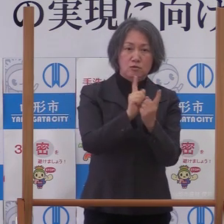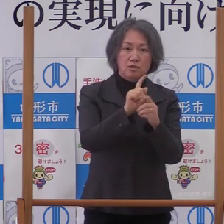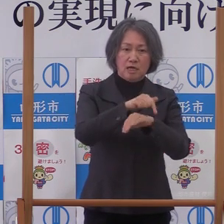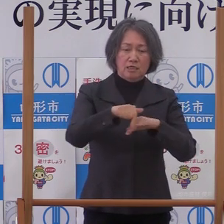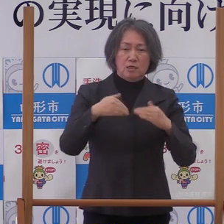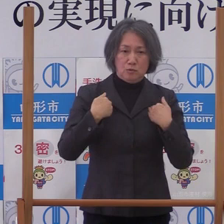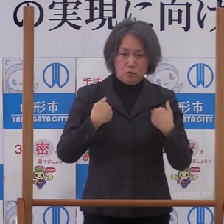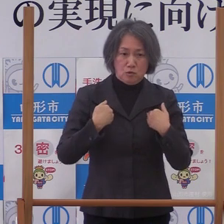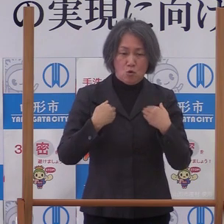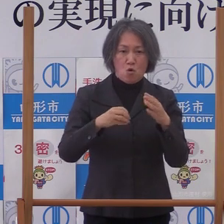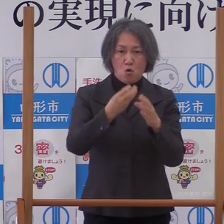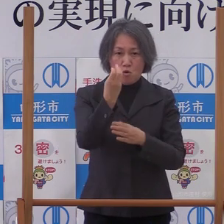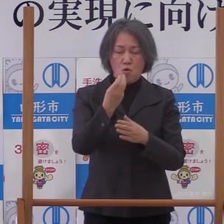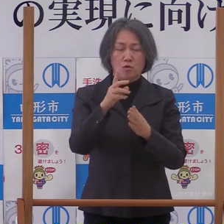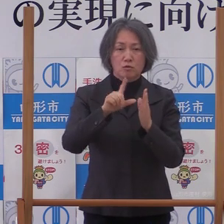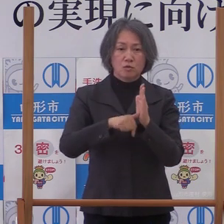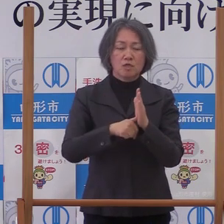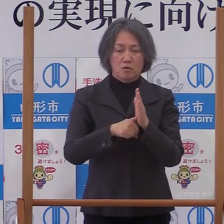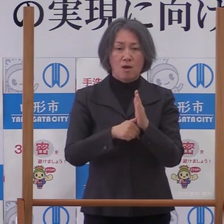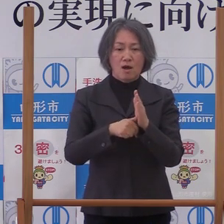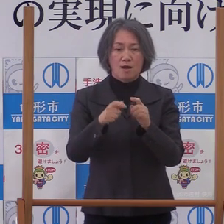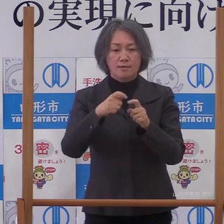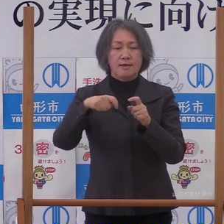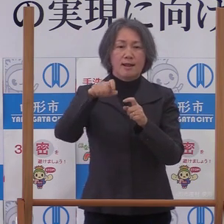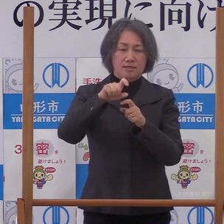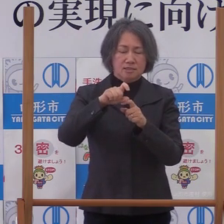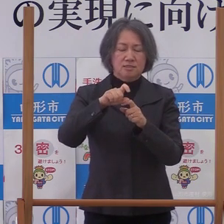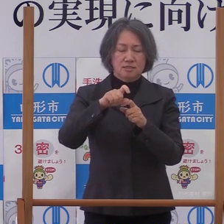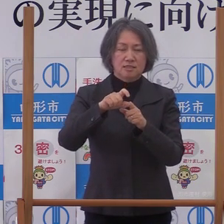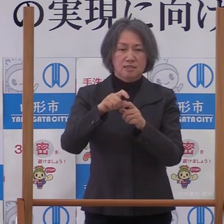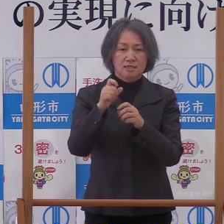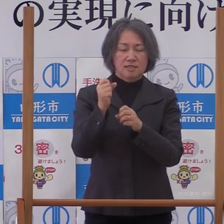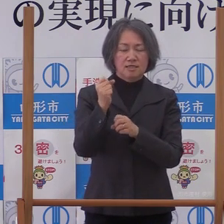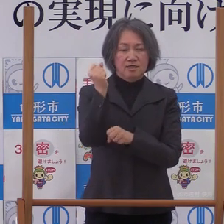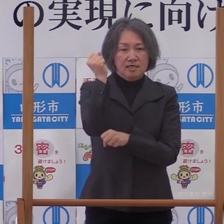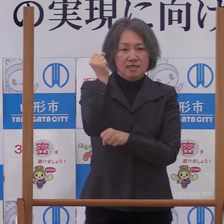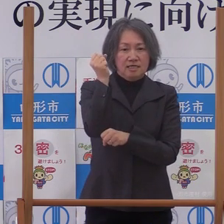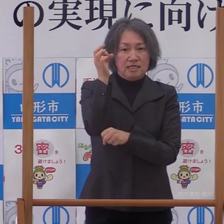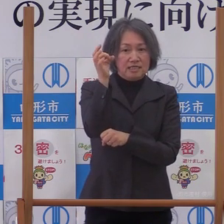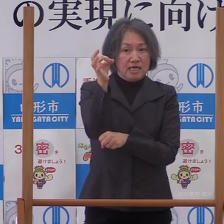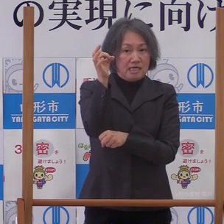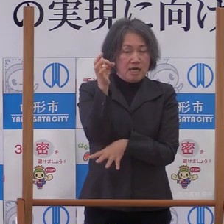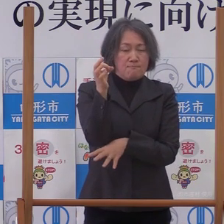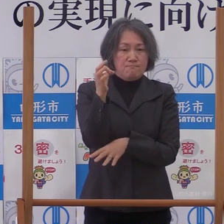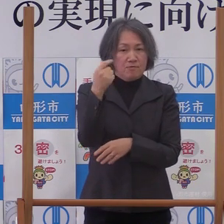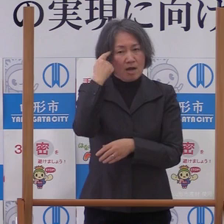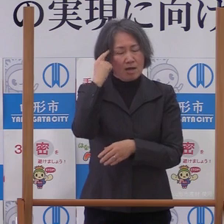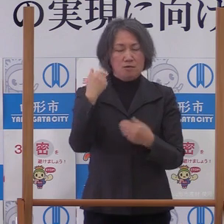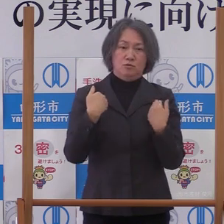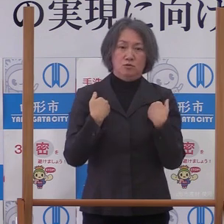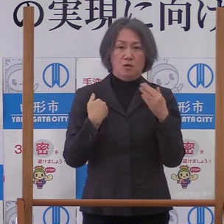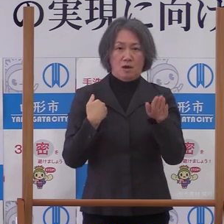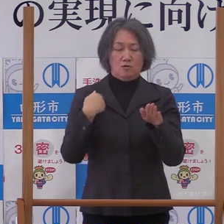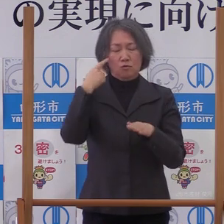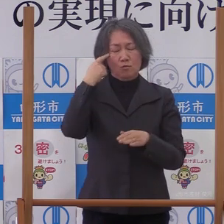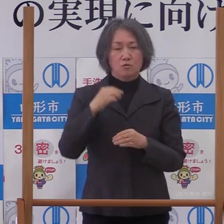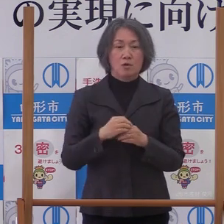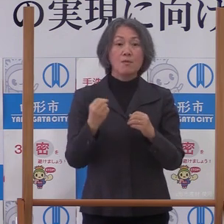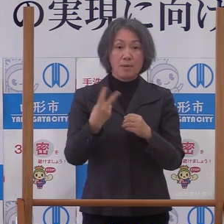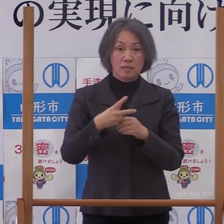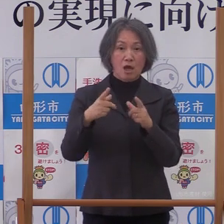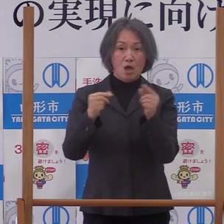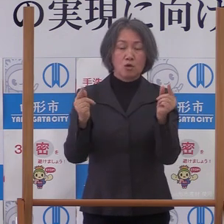要性などが出てきたときには、さらにその財源も考えなければいけないと思ってますし、あともう一つ、国の方